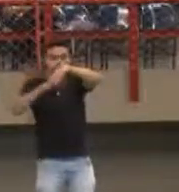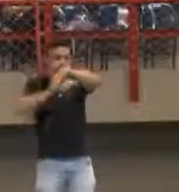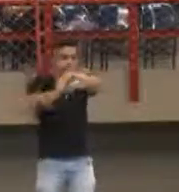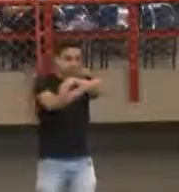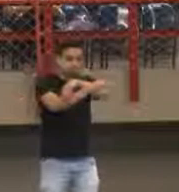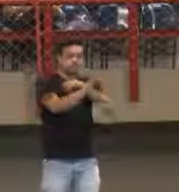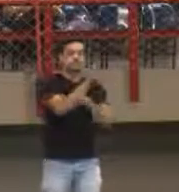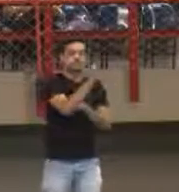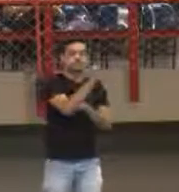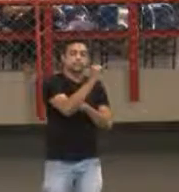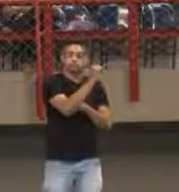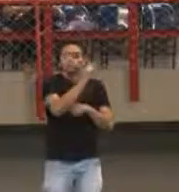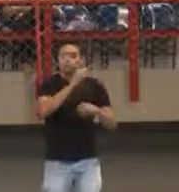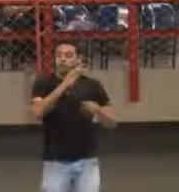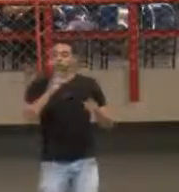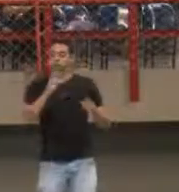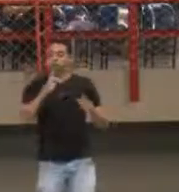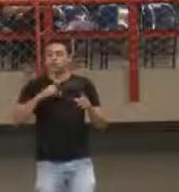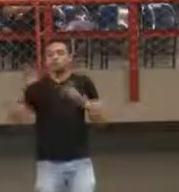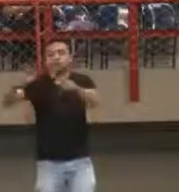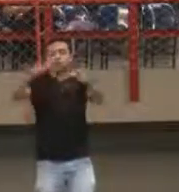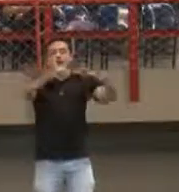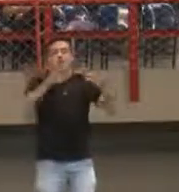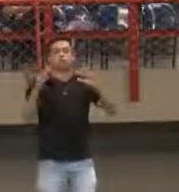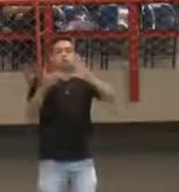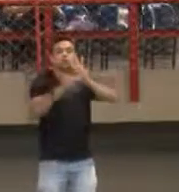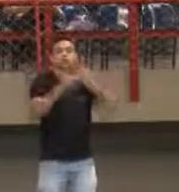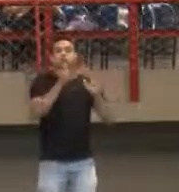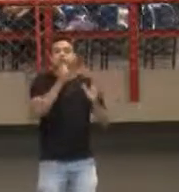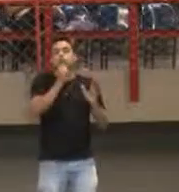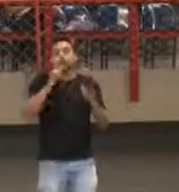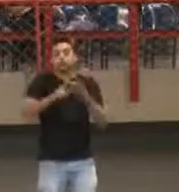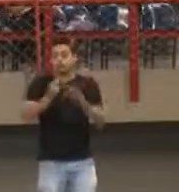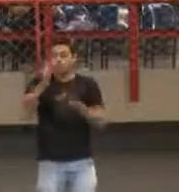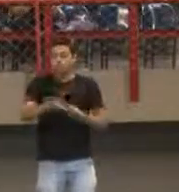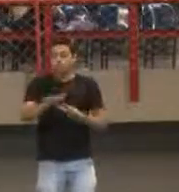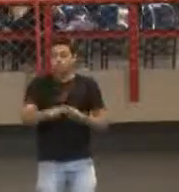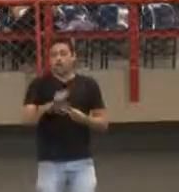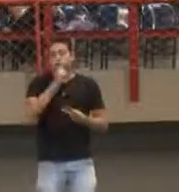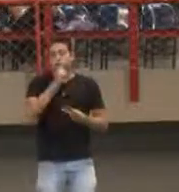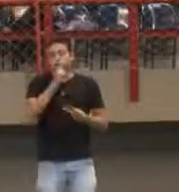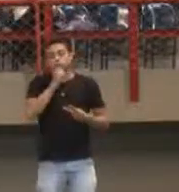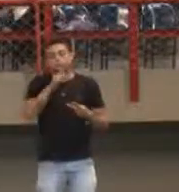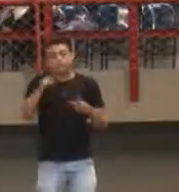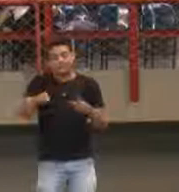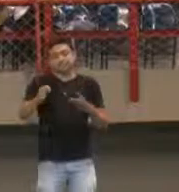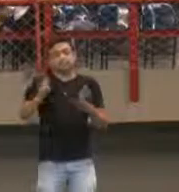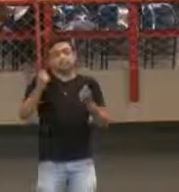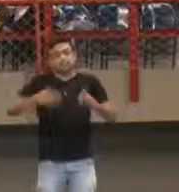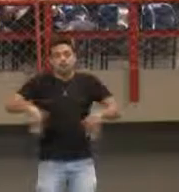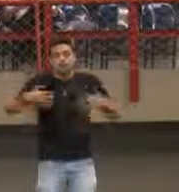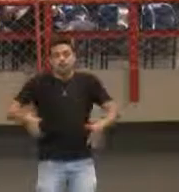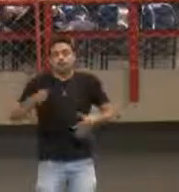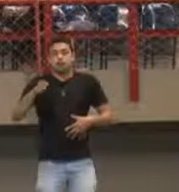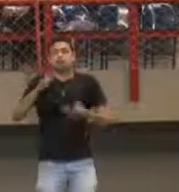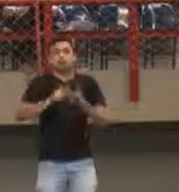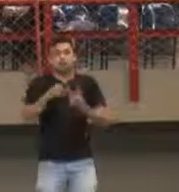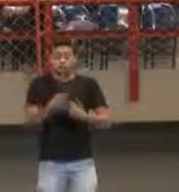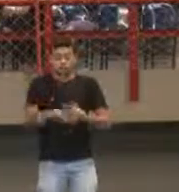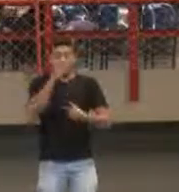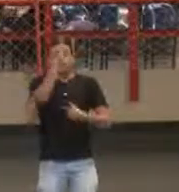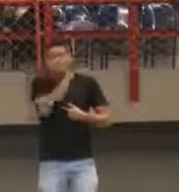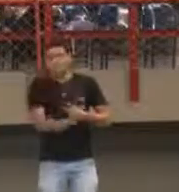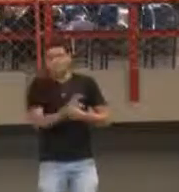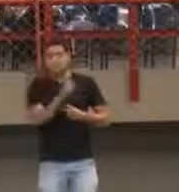Não é todo canto que você pode fazer isso, não é uma energia barata, é uma energia relativamente cara. Aqui no Brasil não